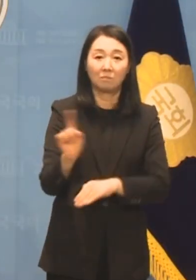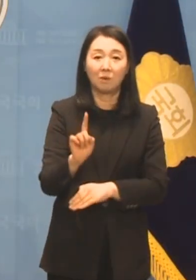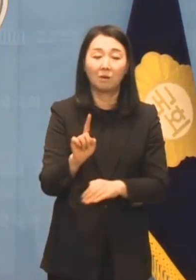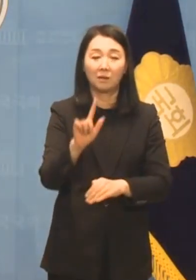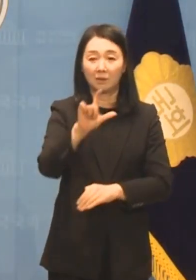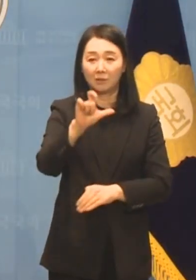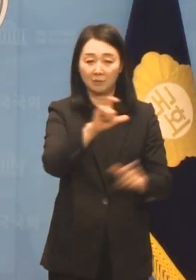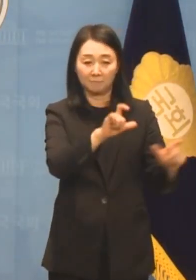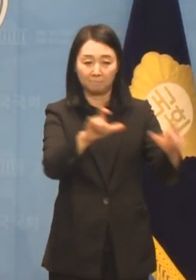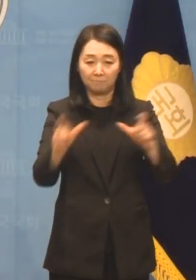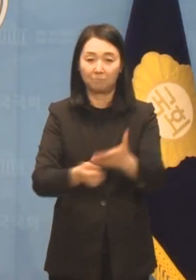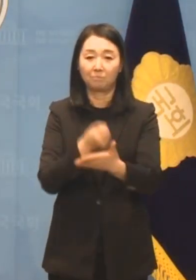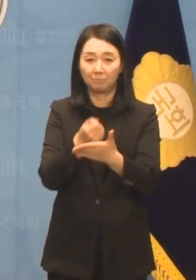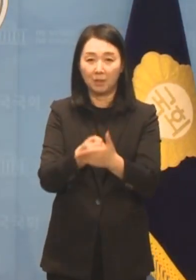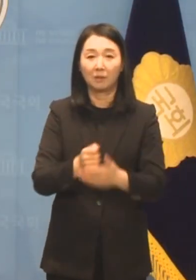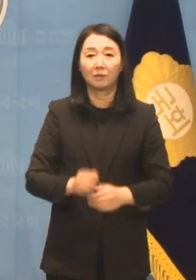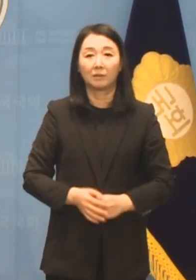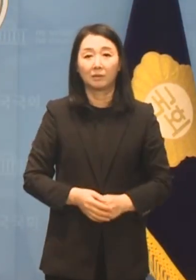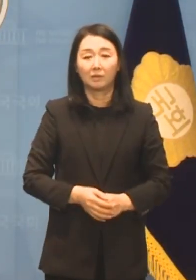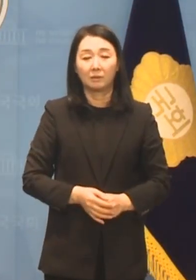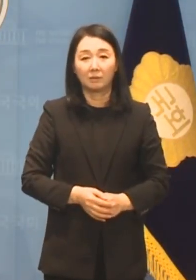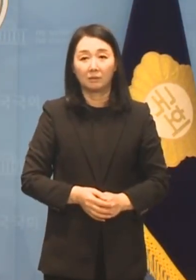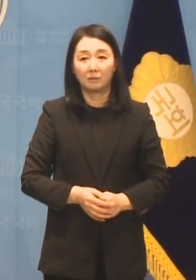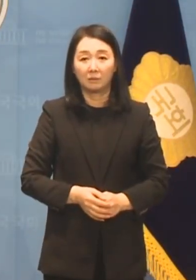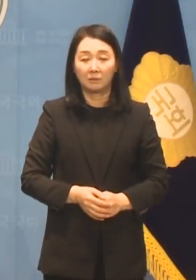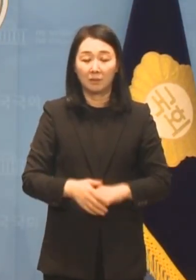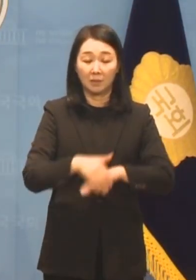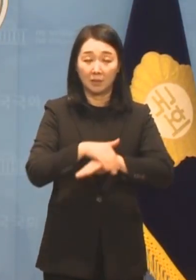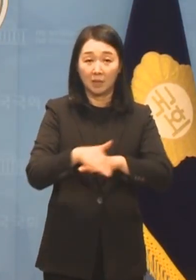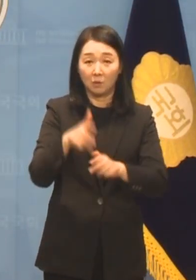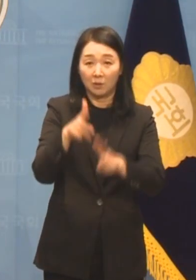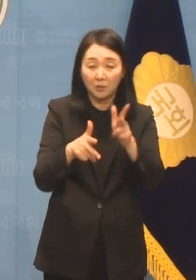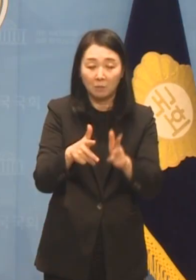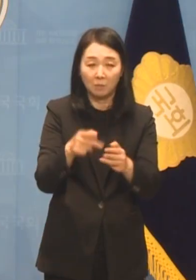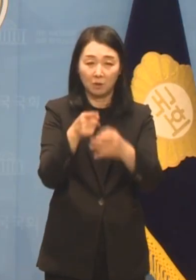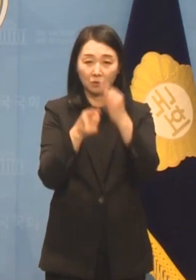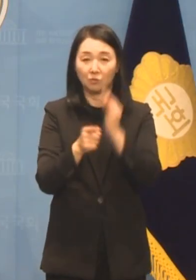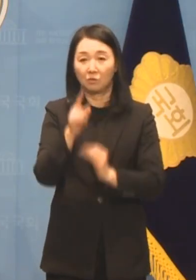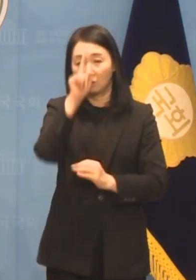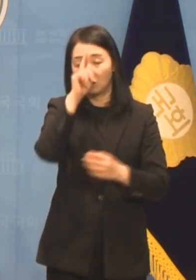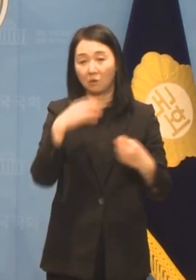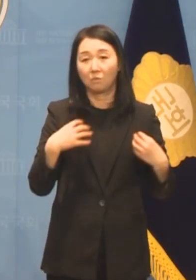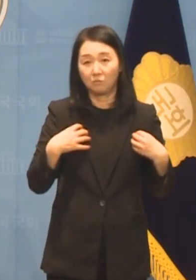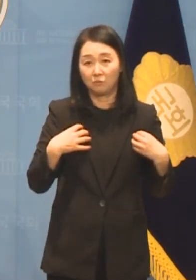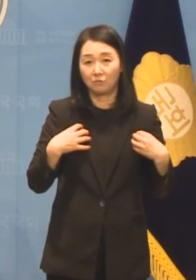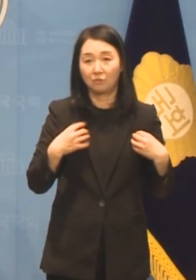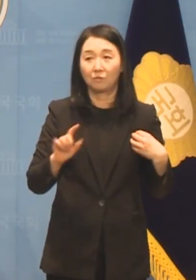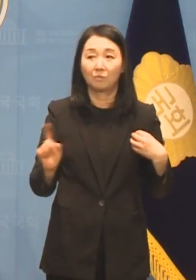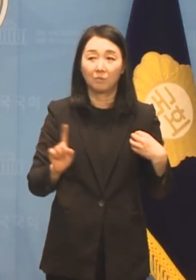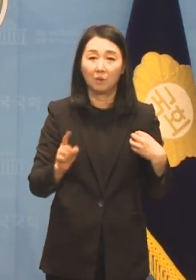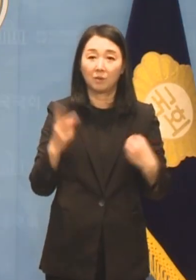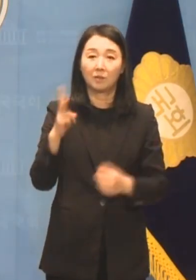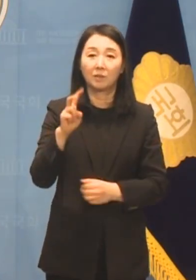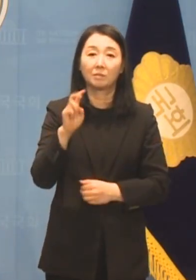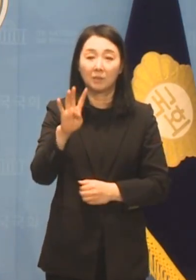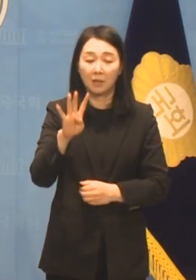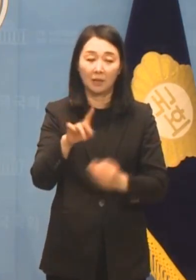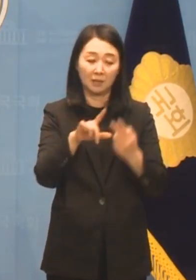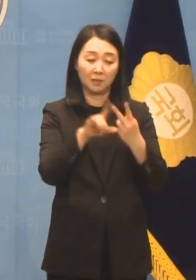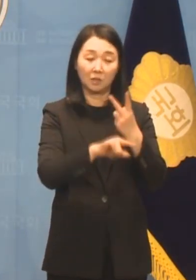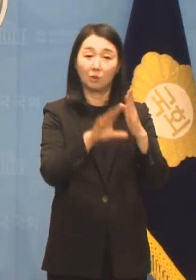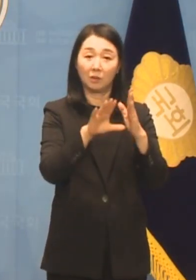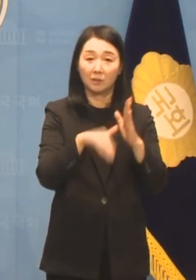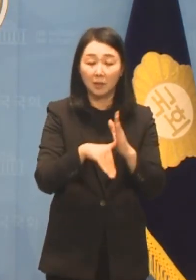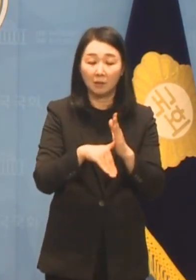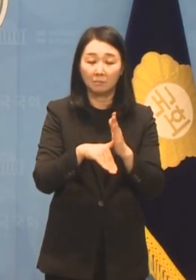15곳을 선정했습니다. 전략 사업은 윤석열 정부가 지난 2024년 2월